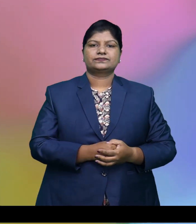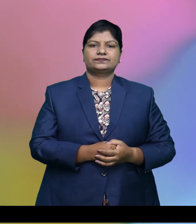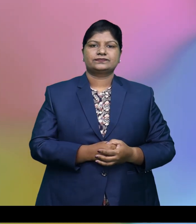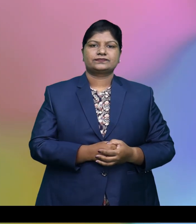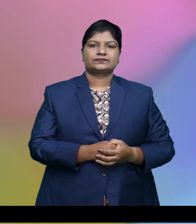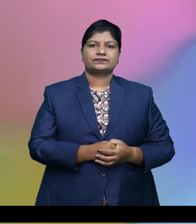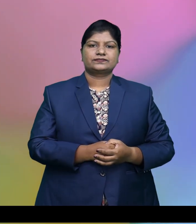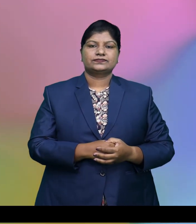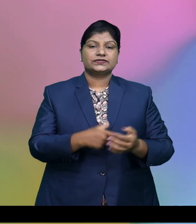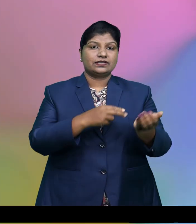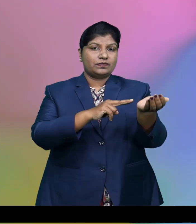పల్స్,